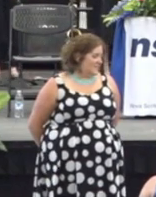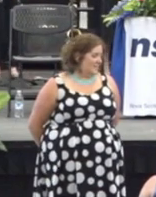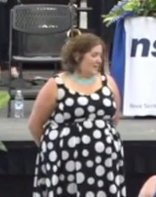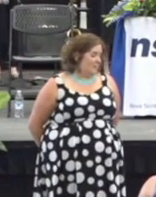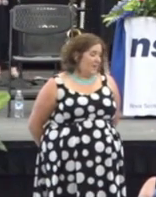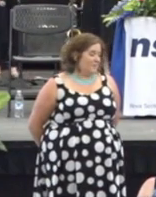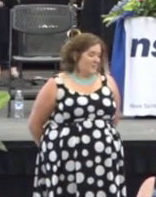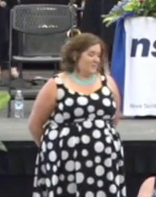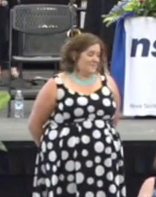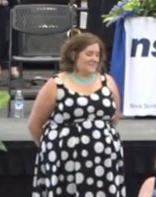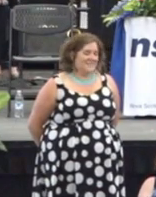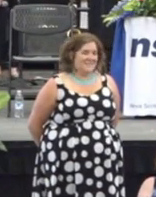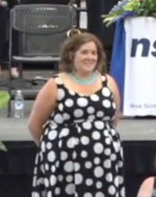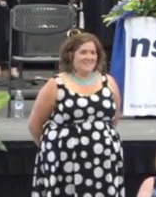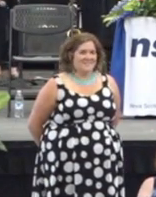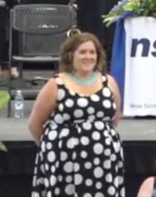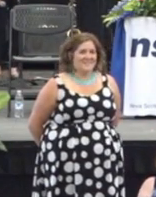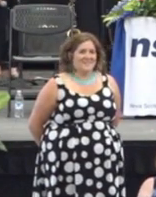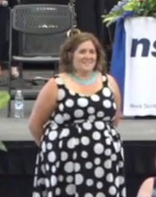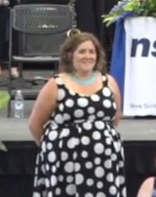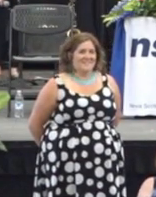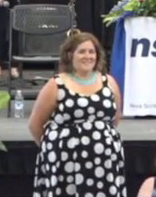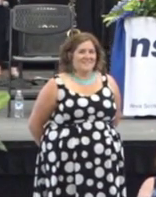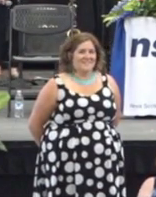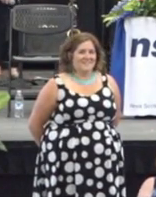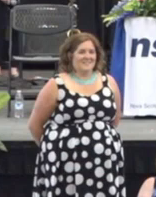Ready is all out.